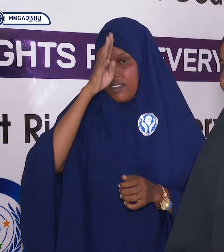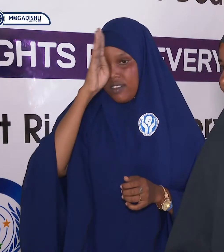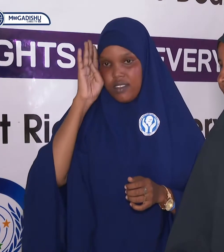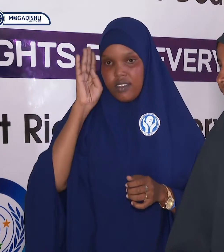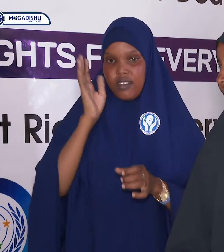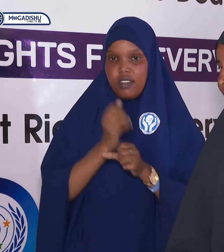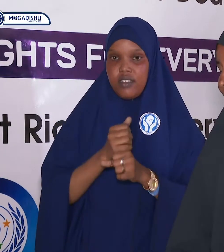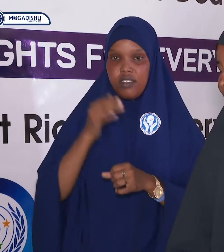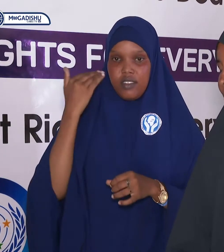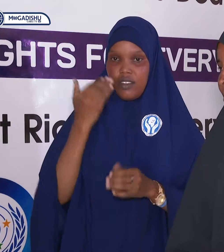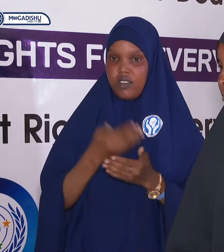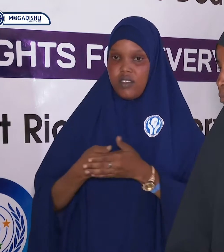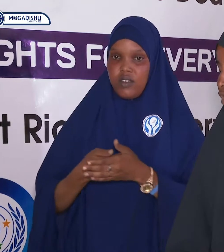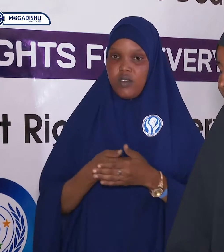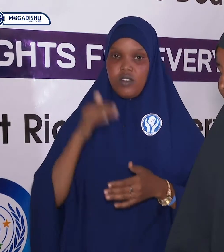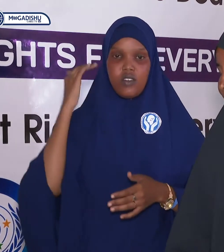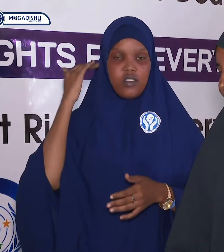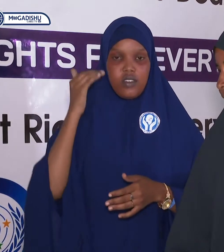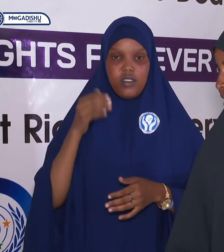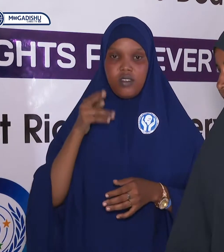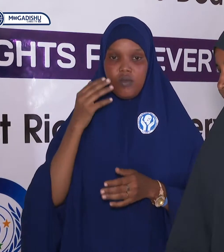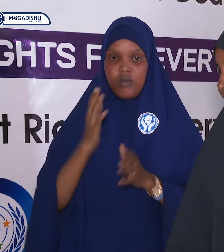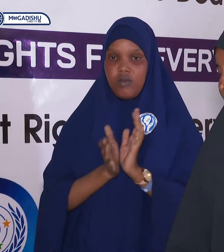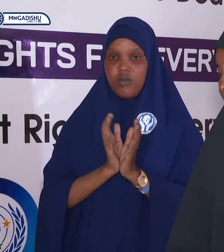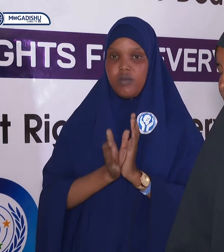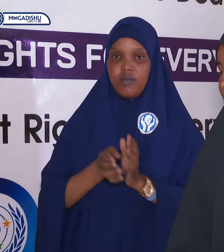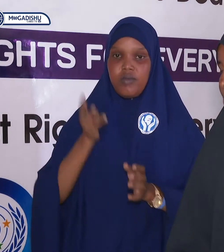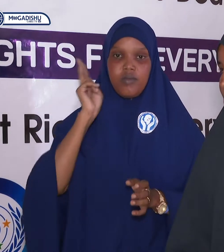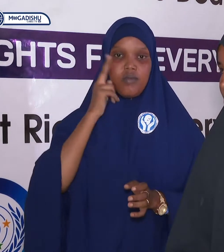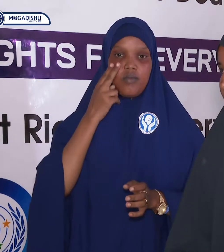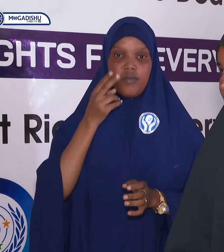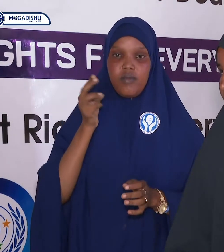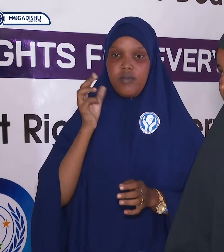iyo dhallinyarada dadka bulshada maqalka naafada ka